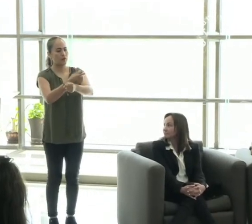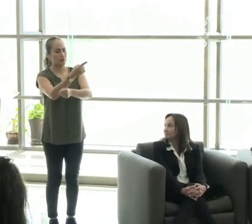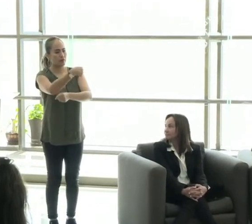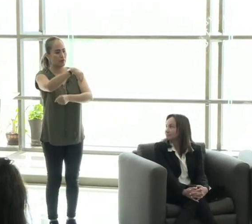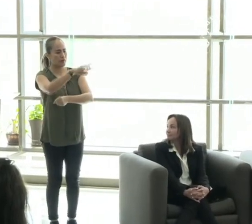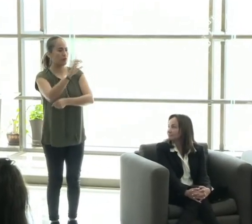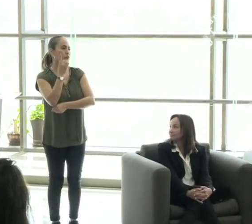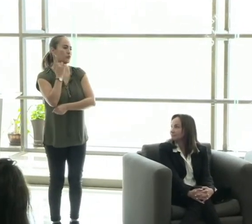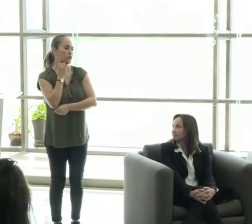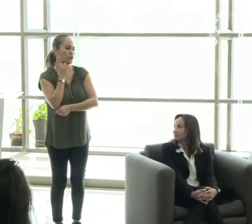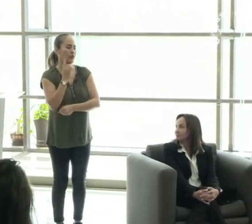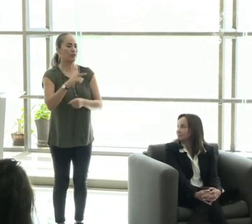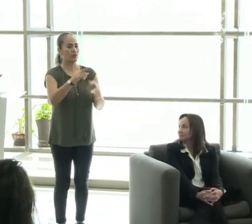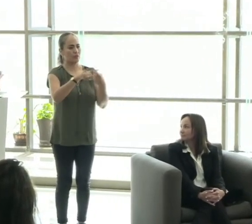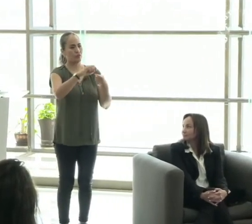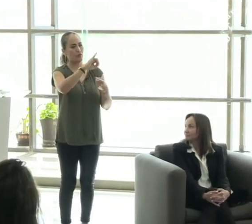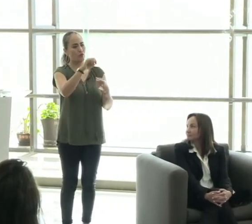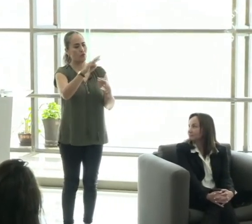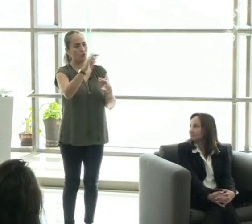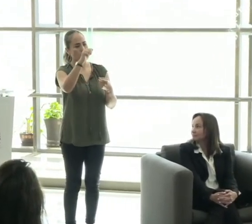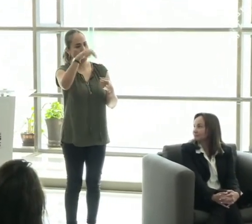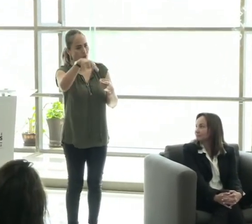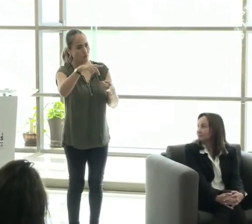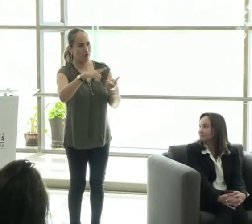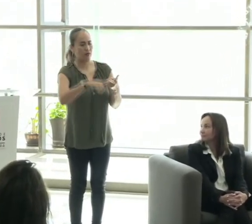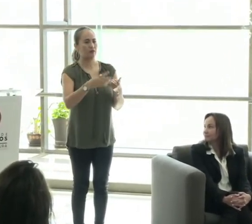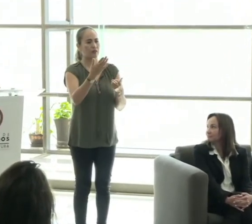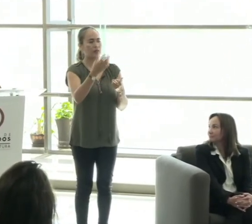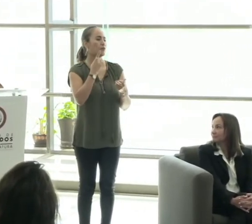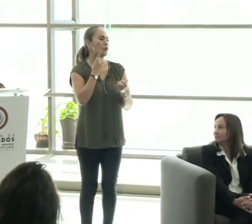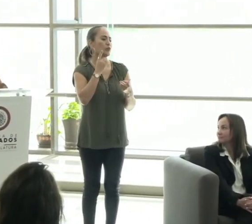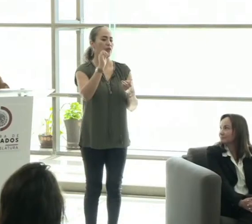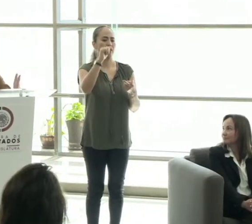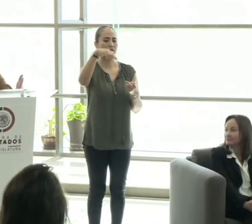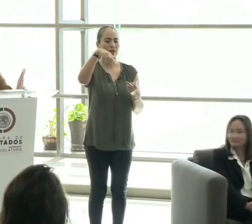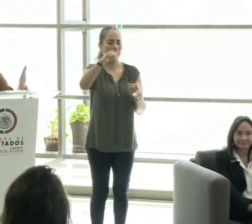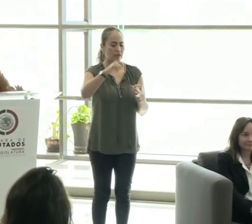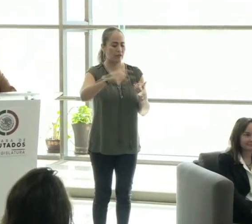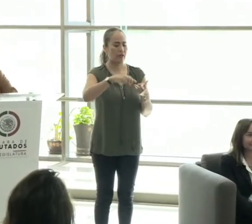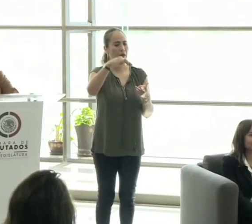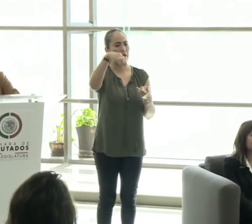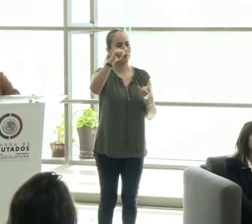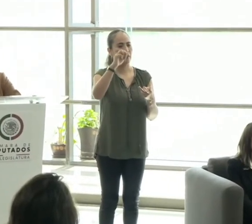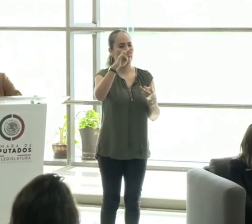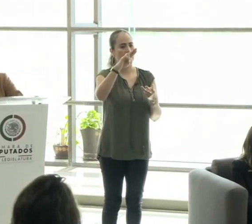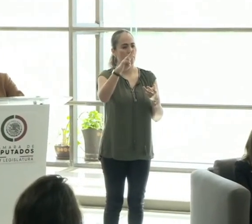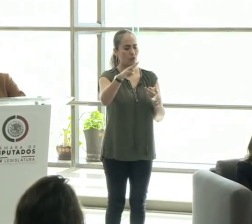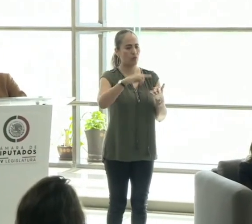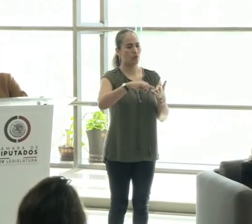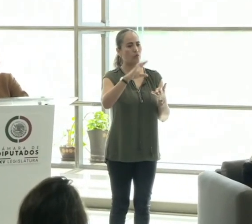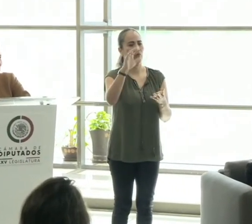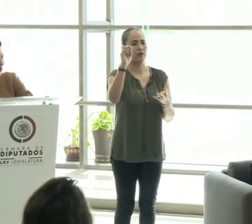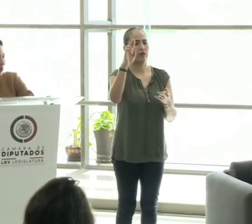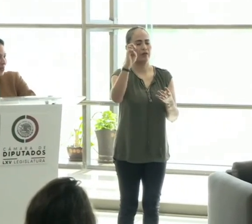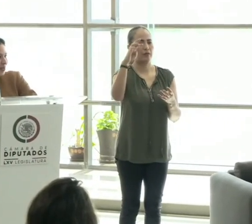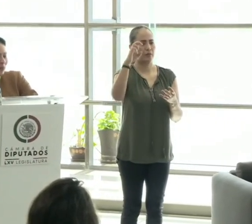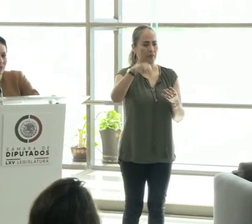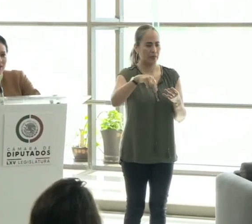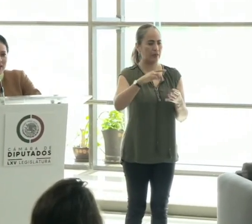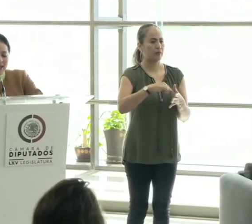todo Juan todo diputada Ana Laura Maru Carmen Maite Y por supuesto